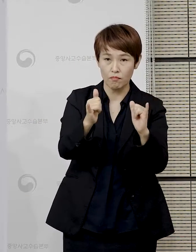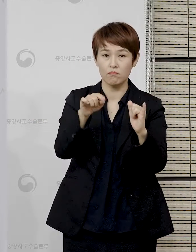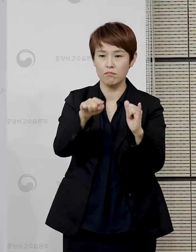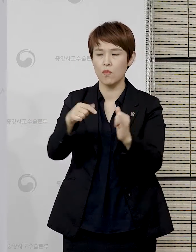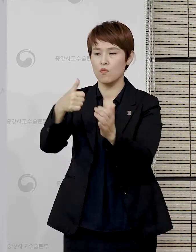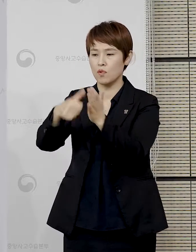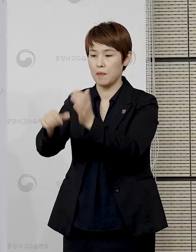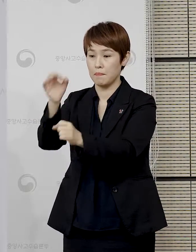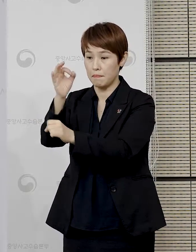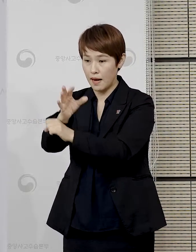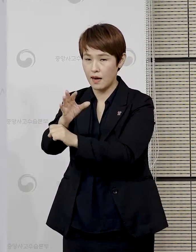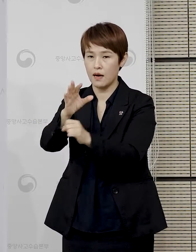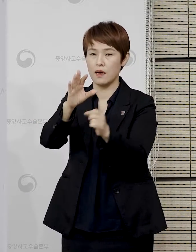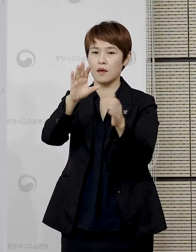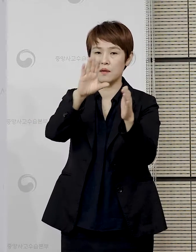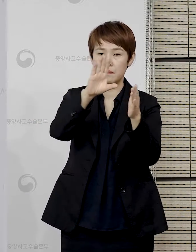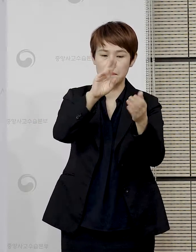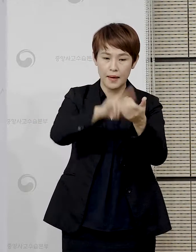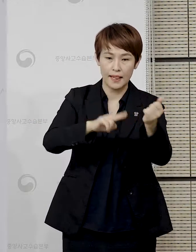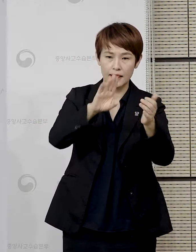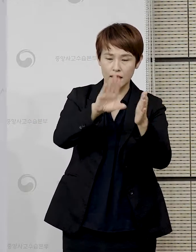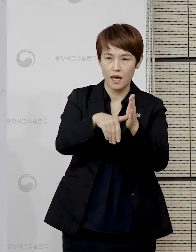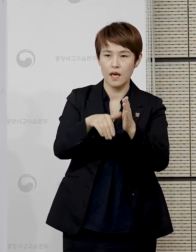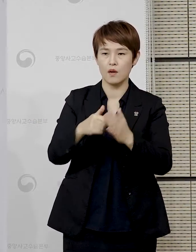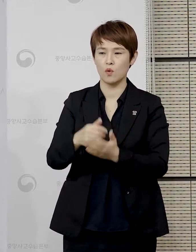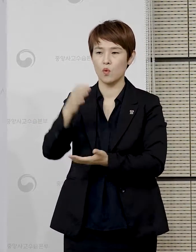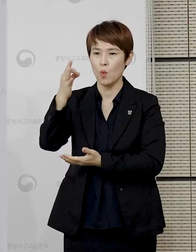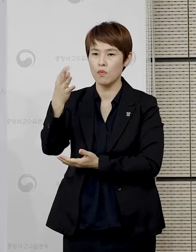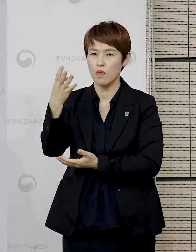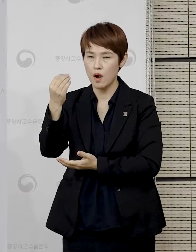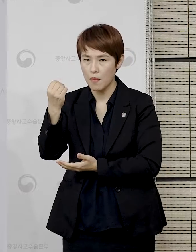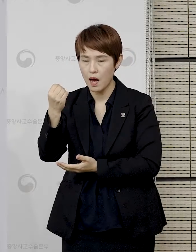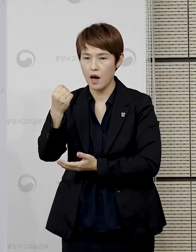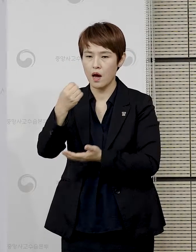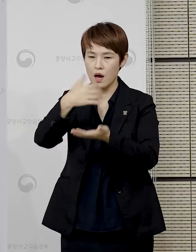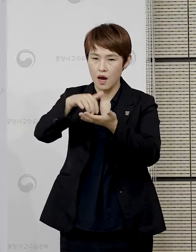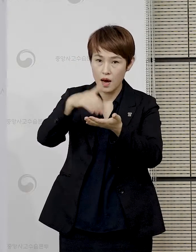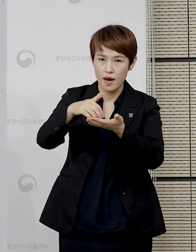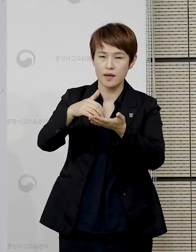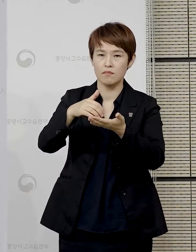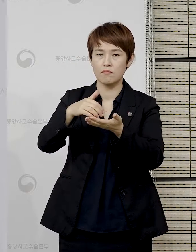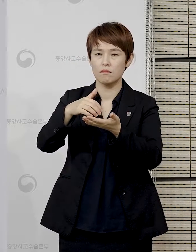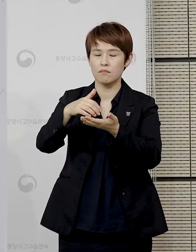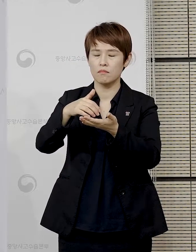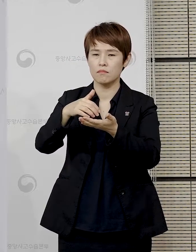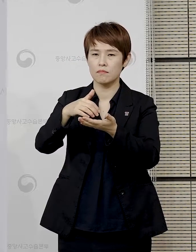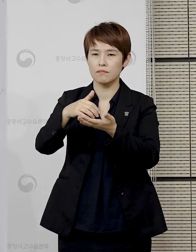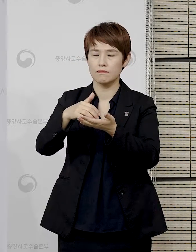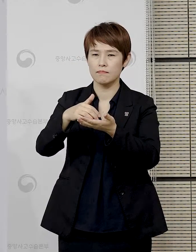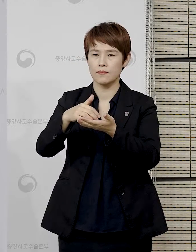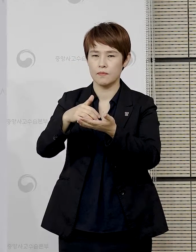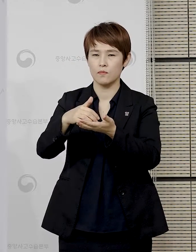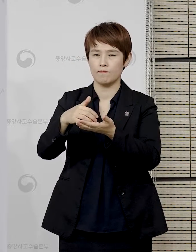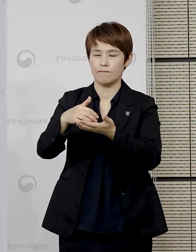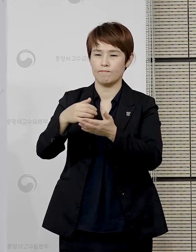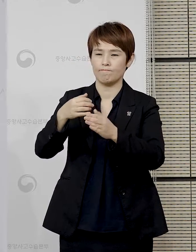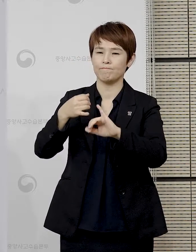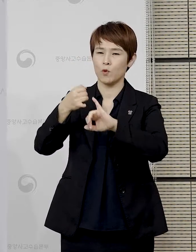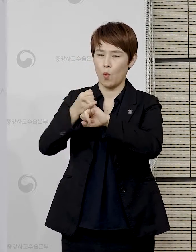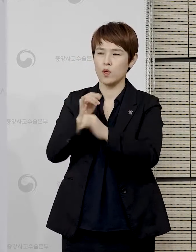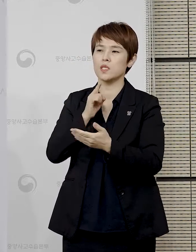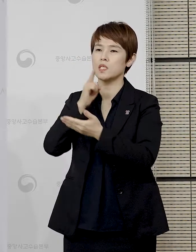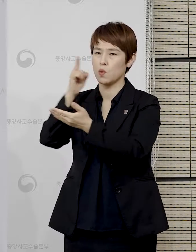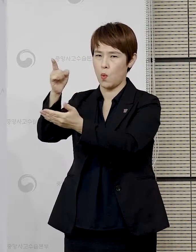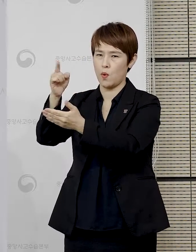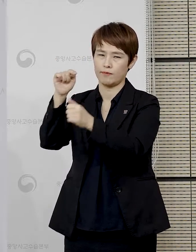경우 식약처에 구매자, 단가, 수량 등을 의무적으로 신고하도록 강제하는